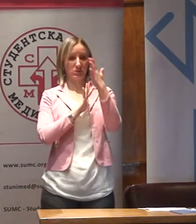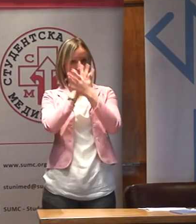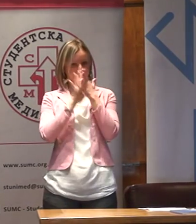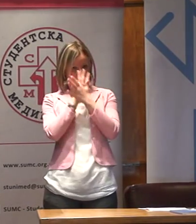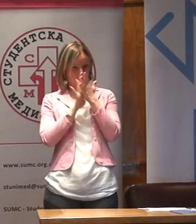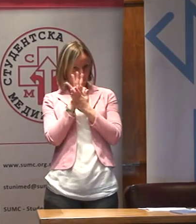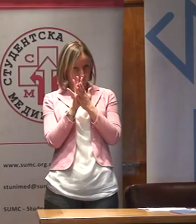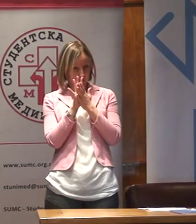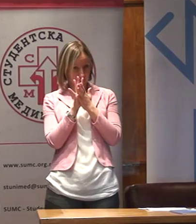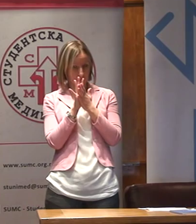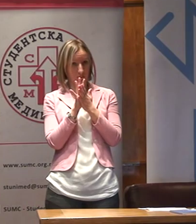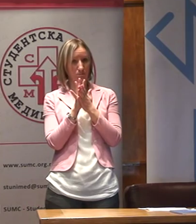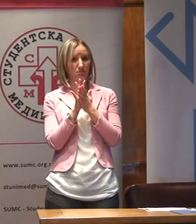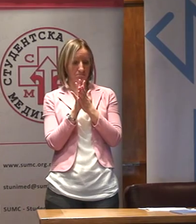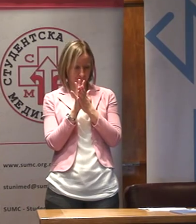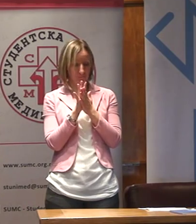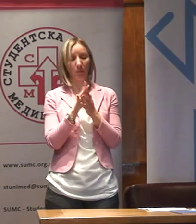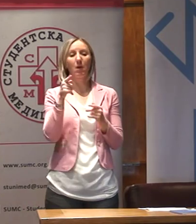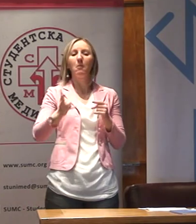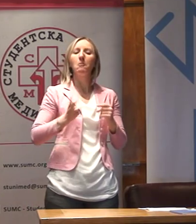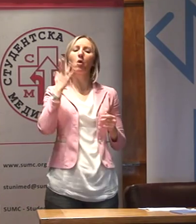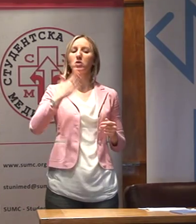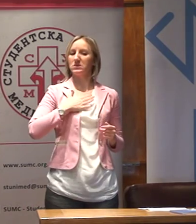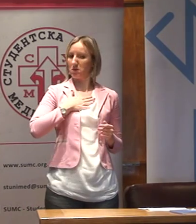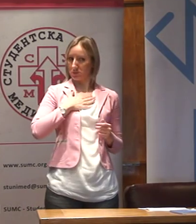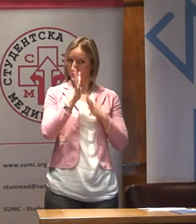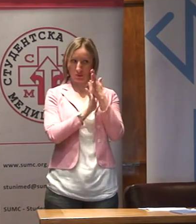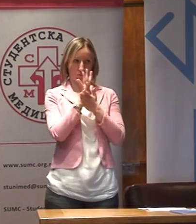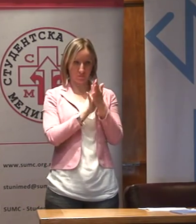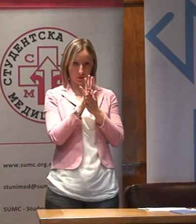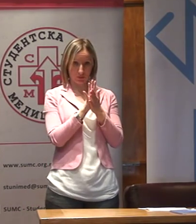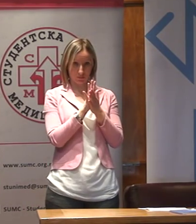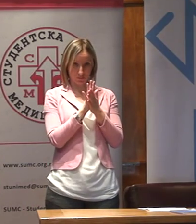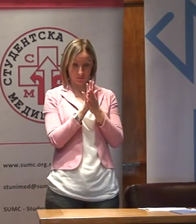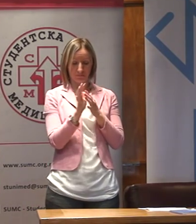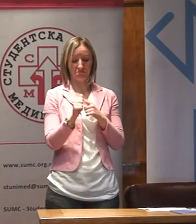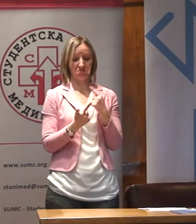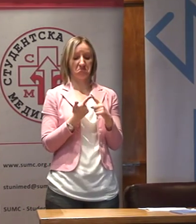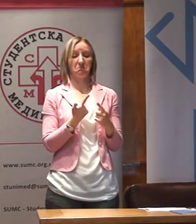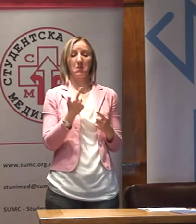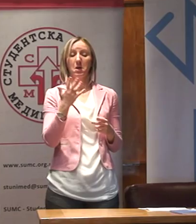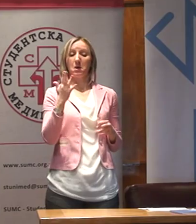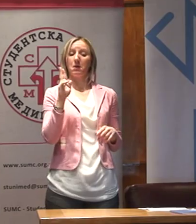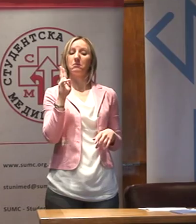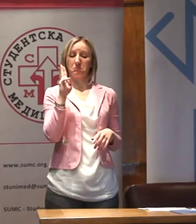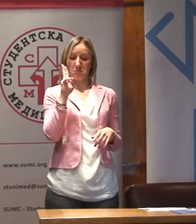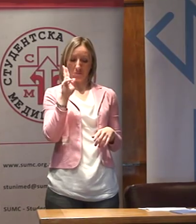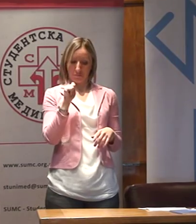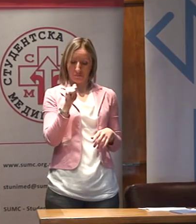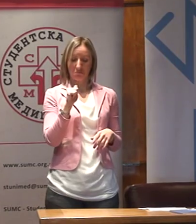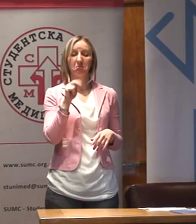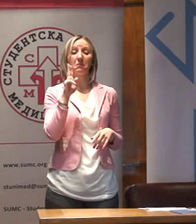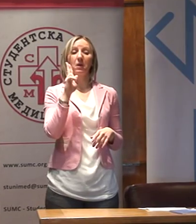Gluva osoba koja koristi znakovni jezik i ponosna je na svoju pripadnost zajednici gluvih